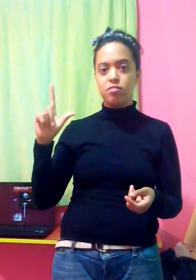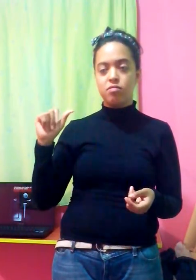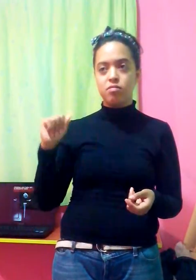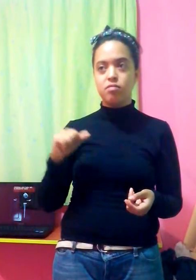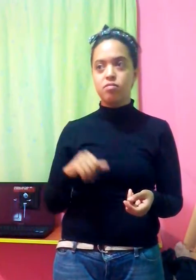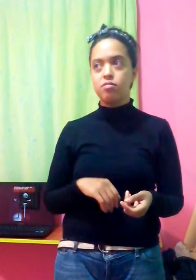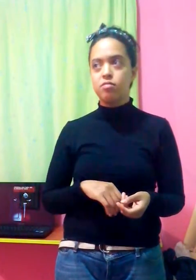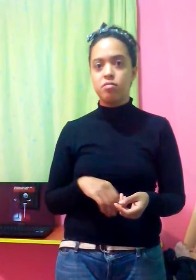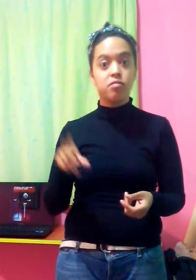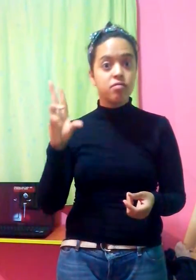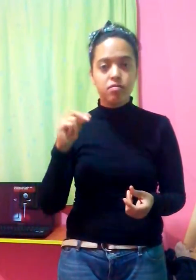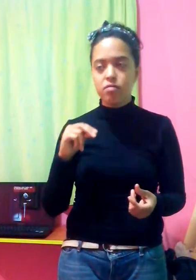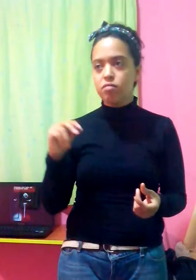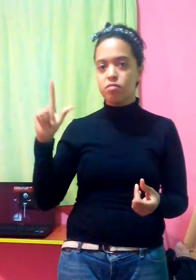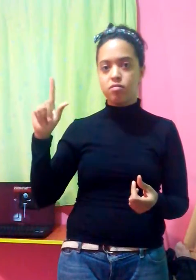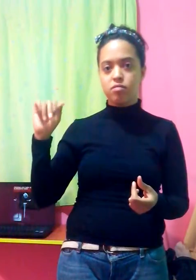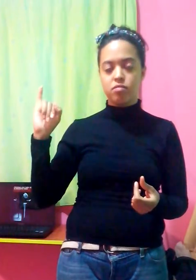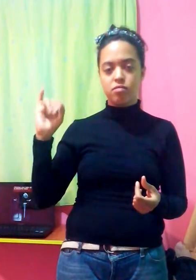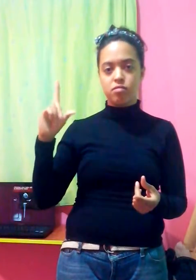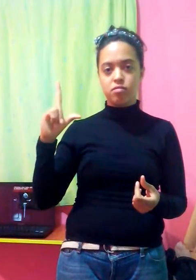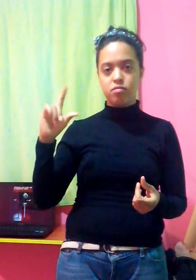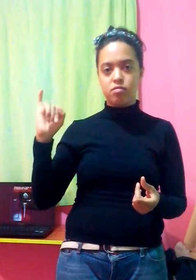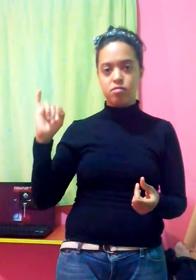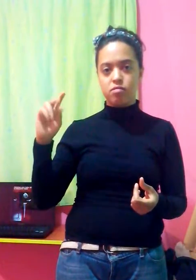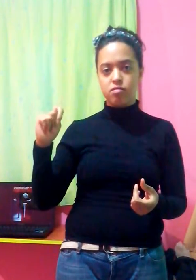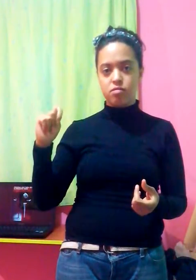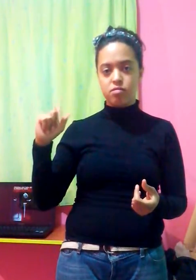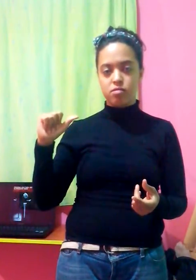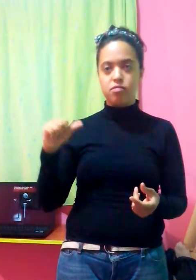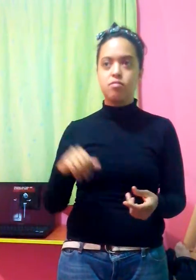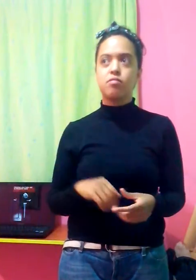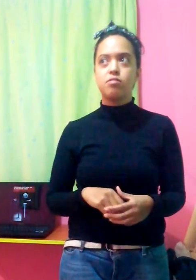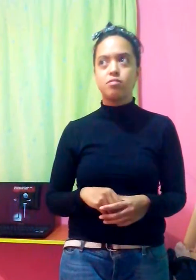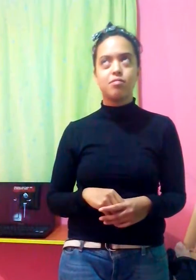lilita. Es que hay fiucha y fiuchita. Y bájalas de ahí.